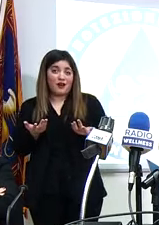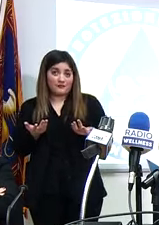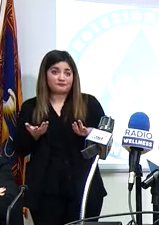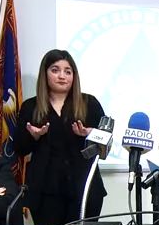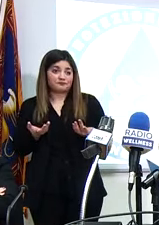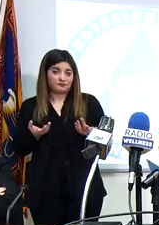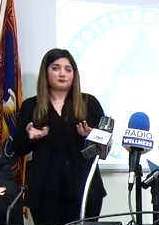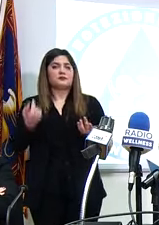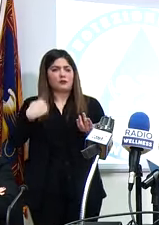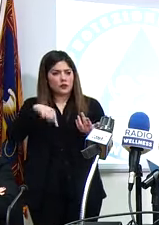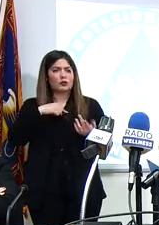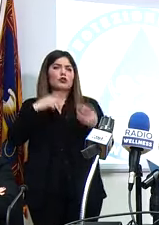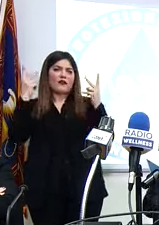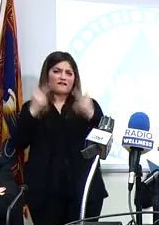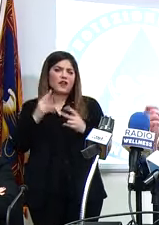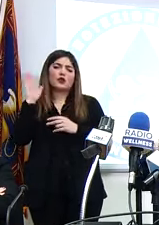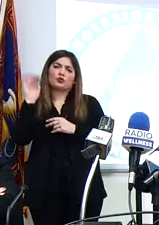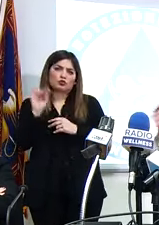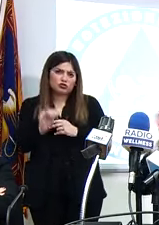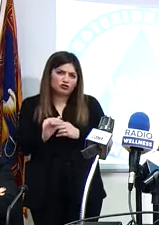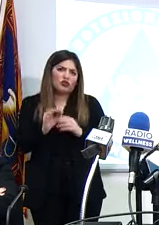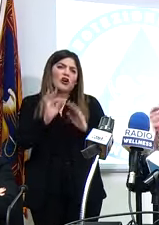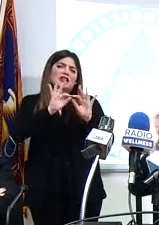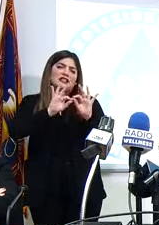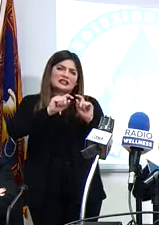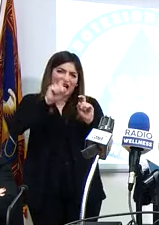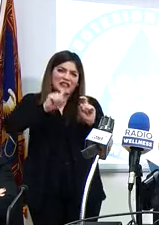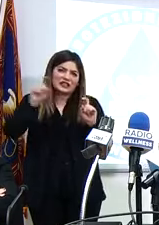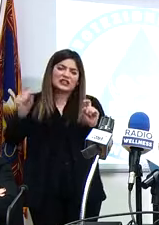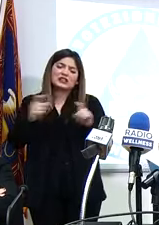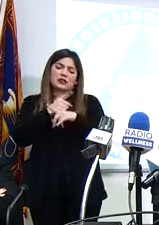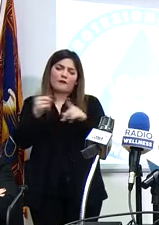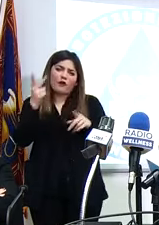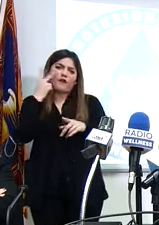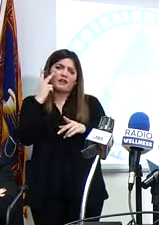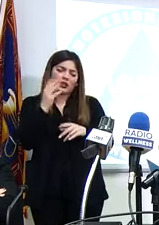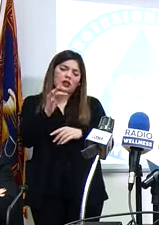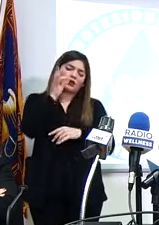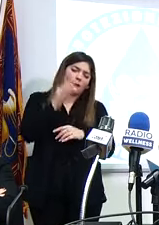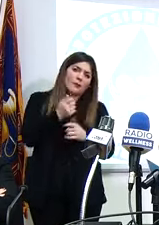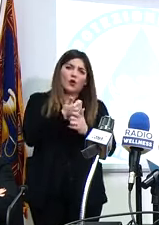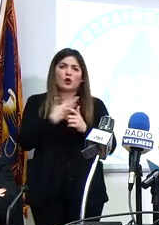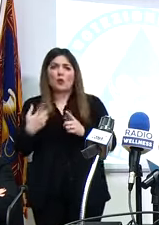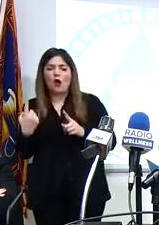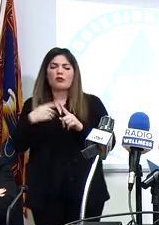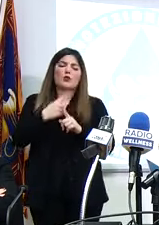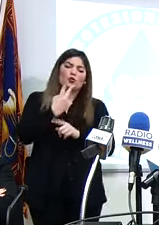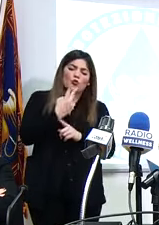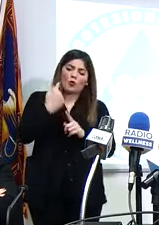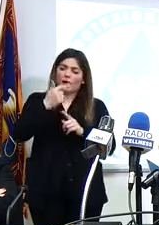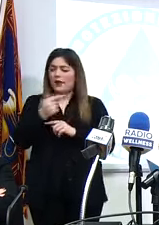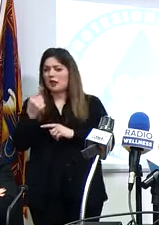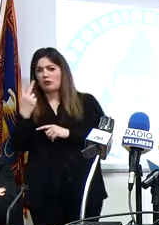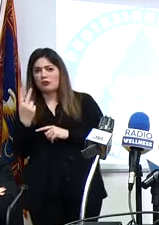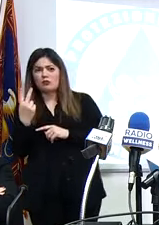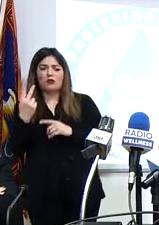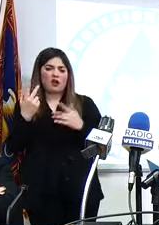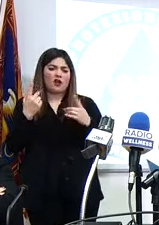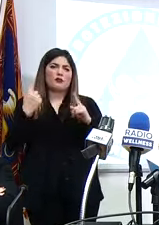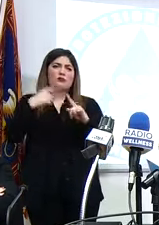martelliamo tutti i giorni con le statistiche, ogni giorno andate a vedere, ma quanti oggi, quanti tamponi, più 2, meno 2, per più 19, più 10,